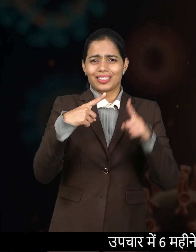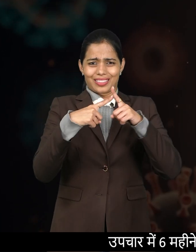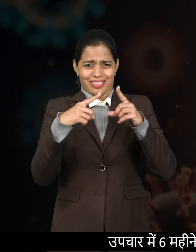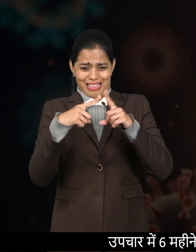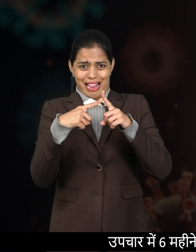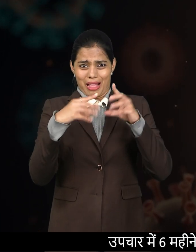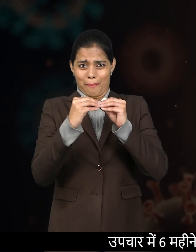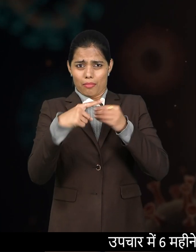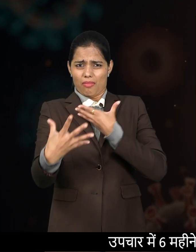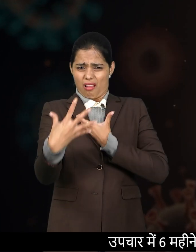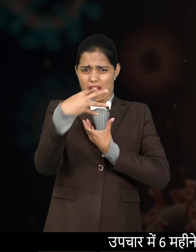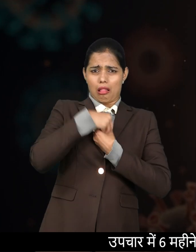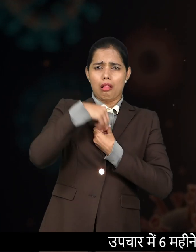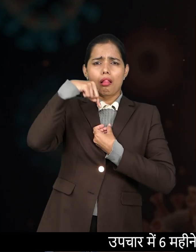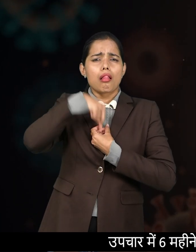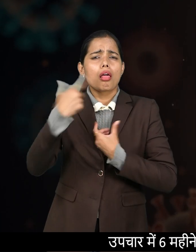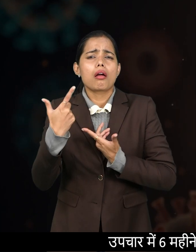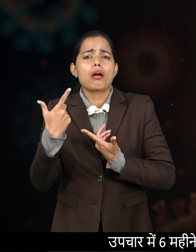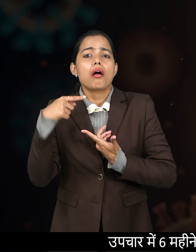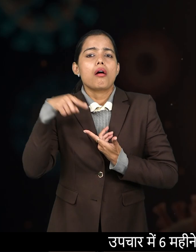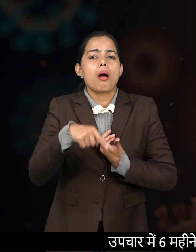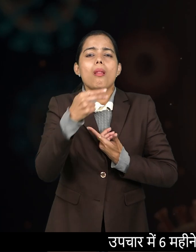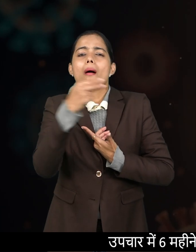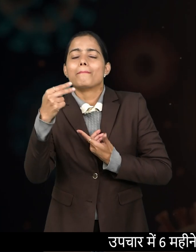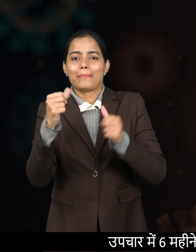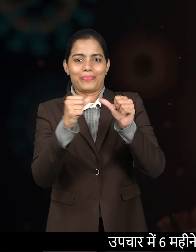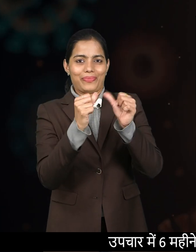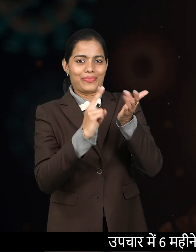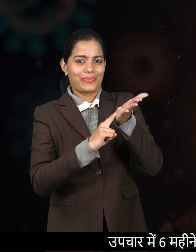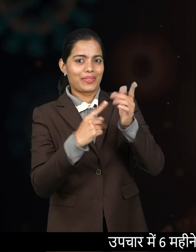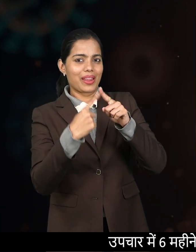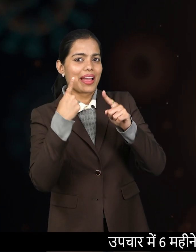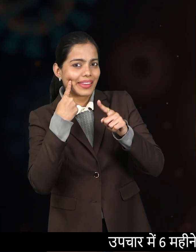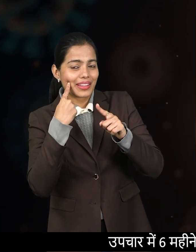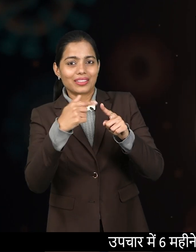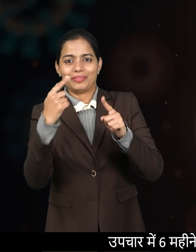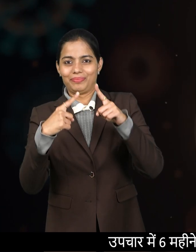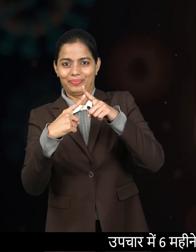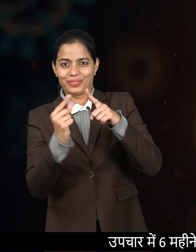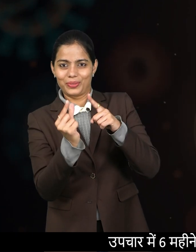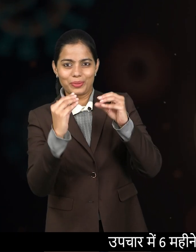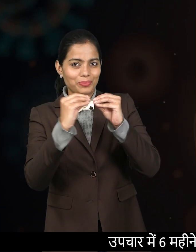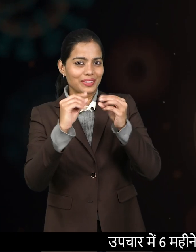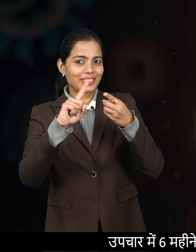उपचार में 6 महीने से 1 वर्ष तक टीबी रोधी दवाई सम्मिलित है।